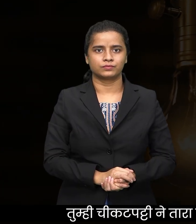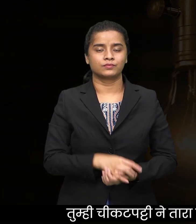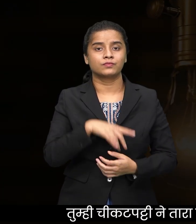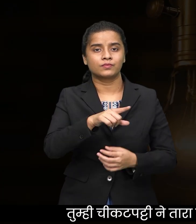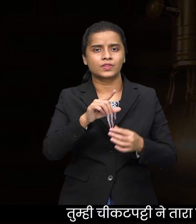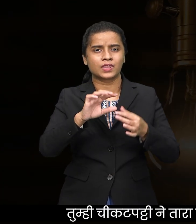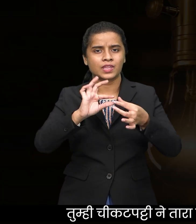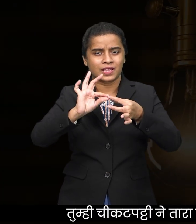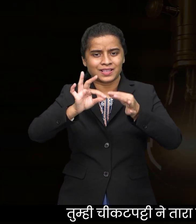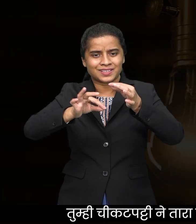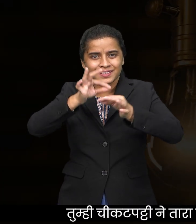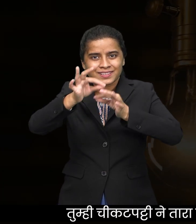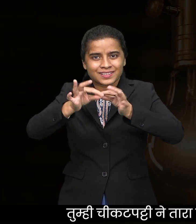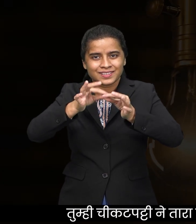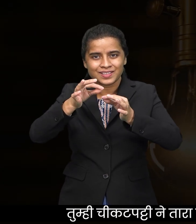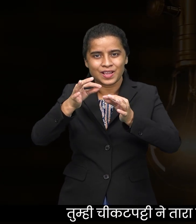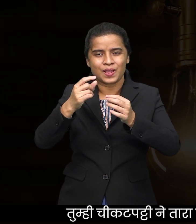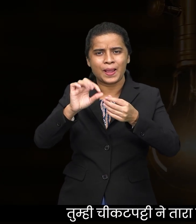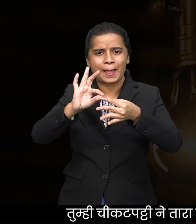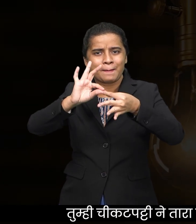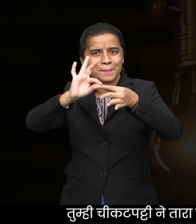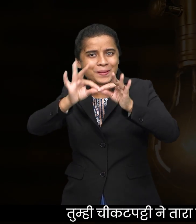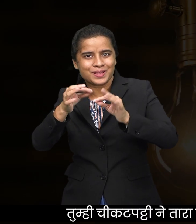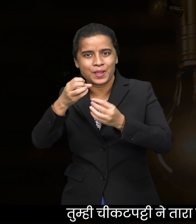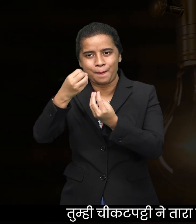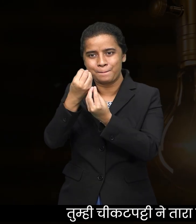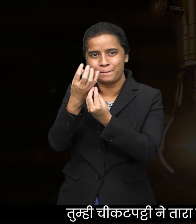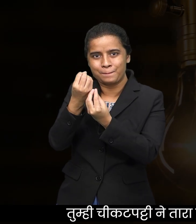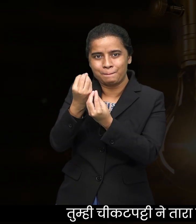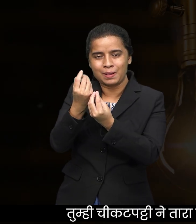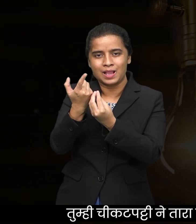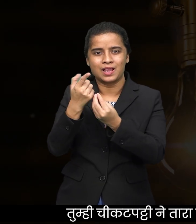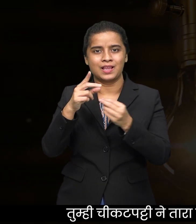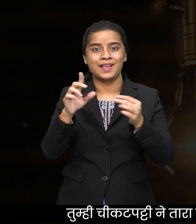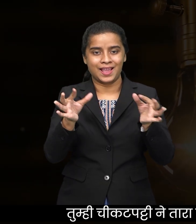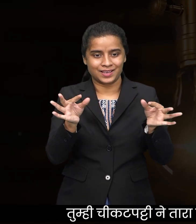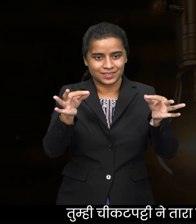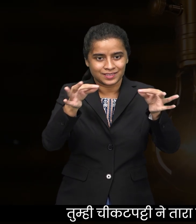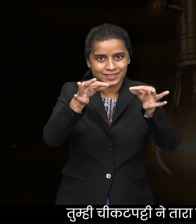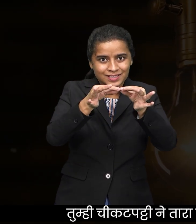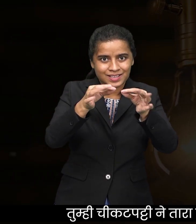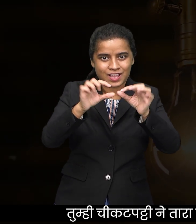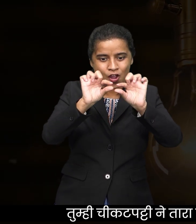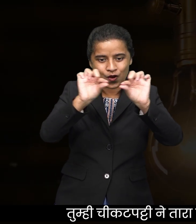तुम्ही चिकट पट्टीने तारा, बल्ब आणि घटना चिकटवू शकता.